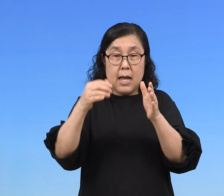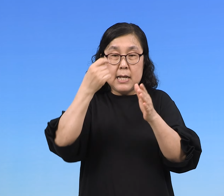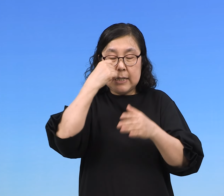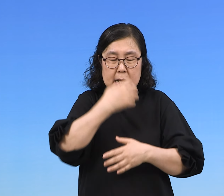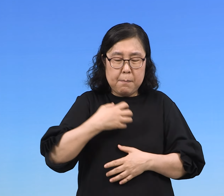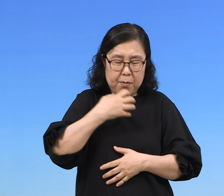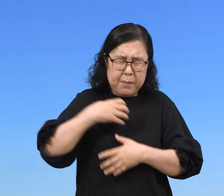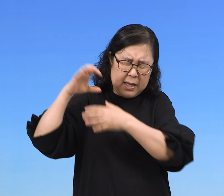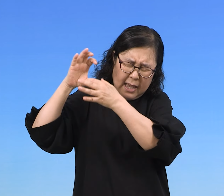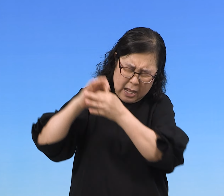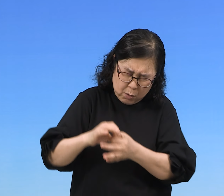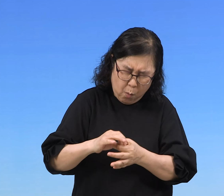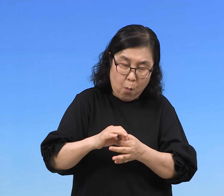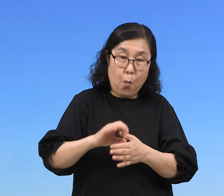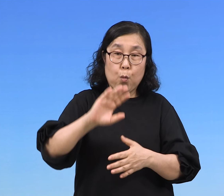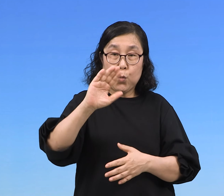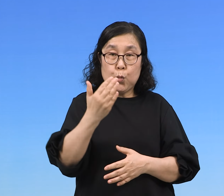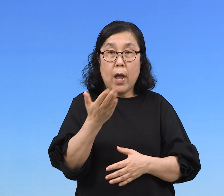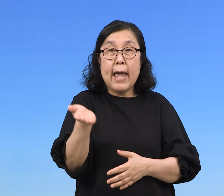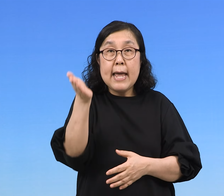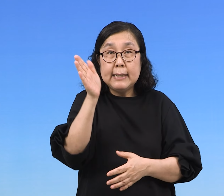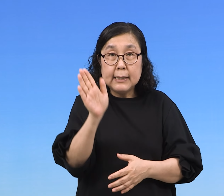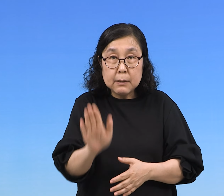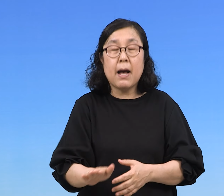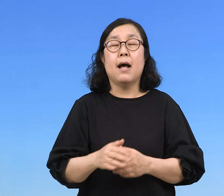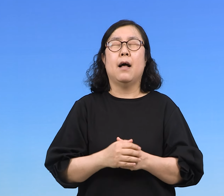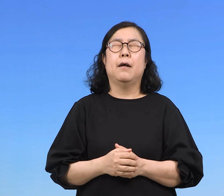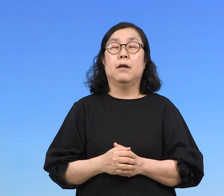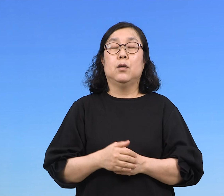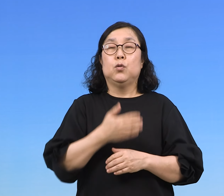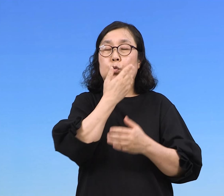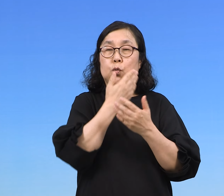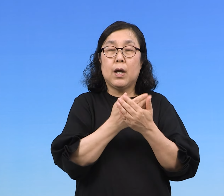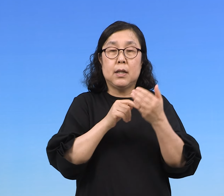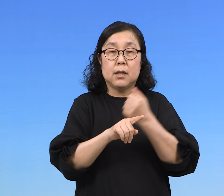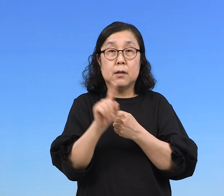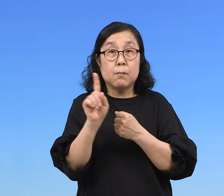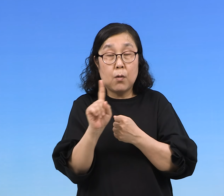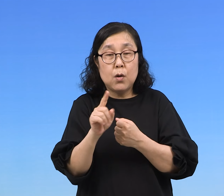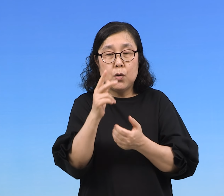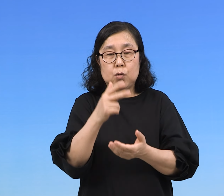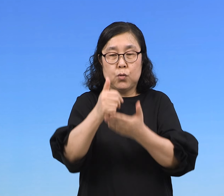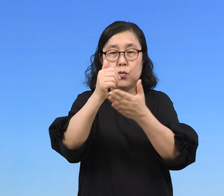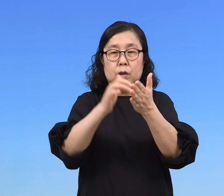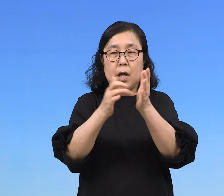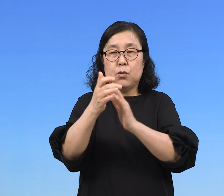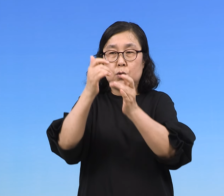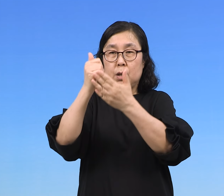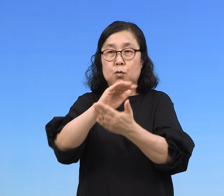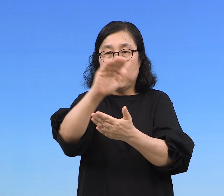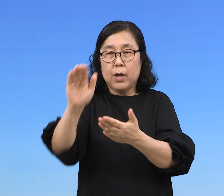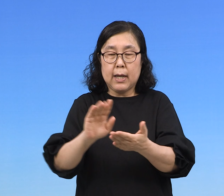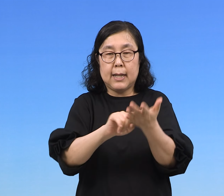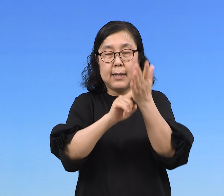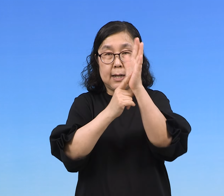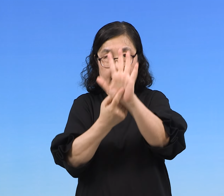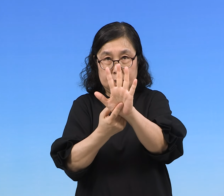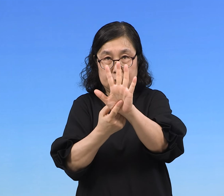앞길을 가로막으나, 그런데 그 다음에 이 찬양이 하고 싶은 진짜 중요한 게 이거더라고요. 주 예수